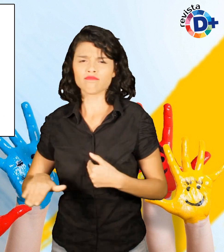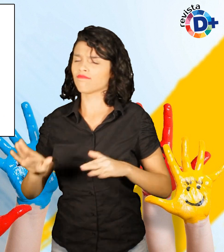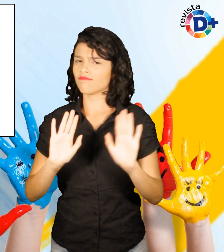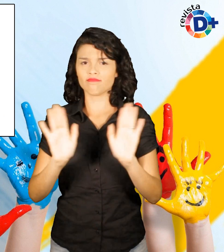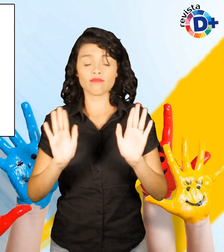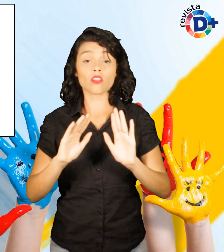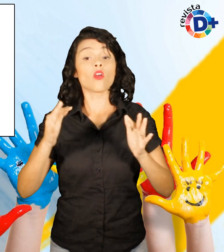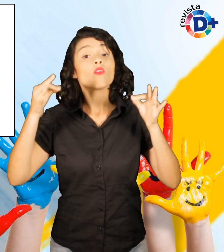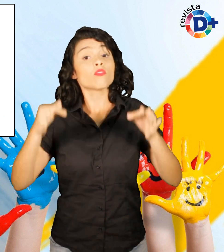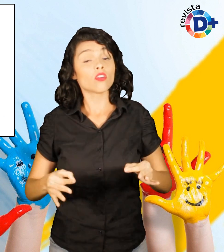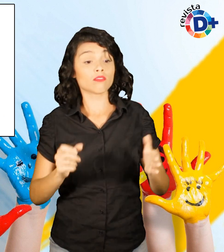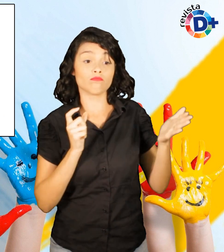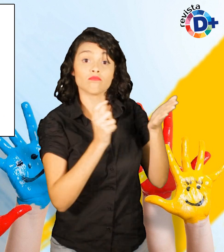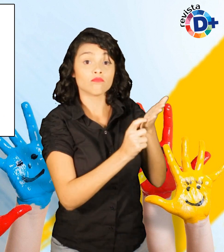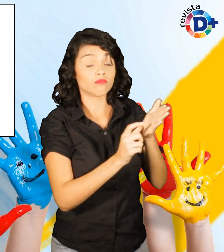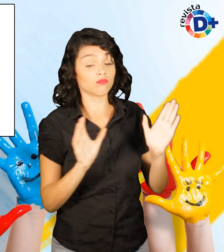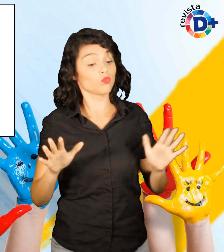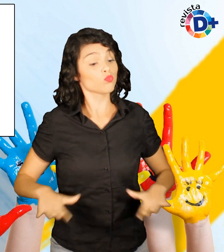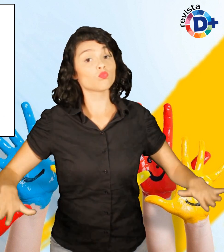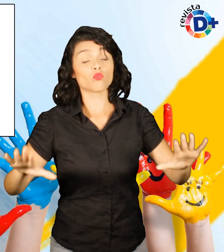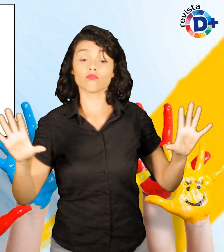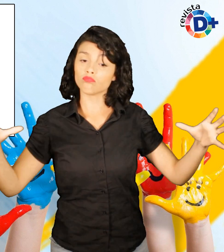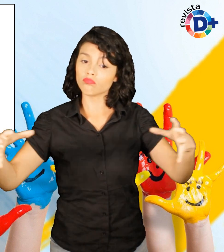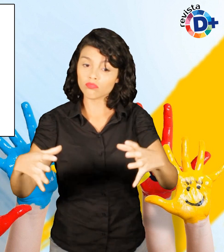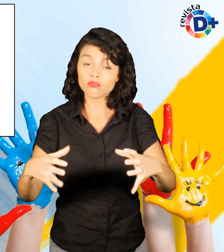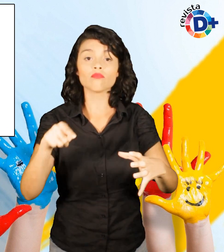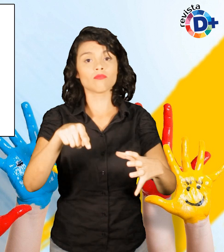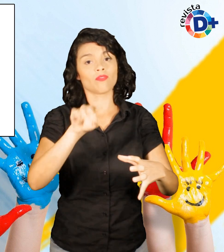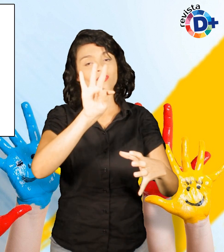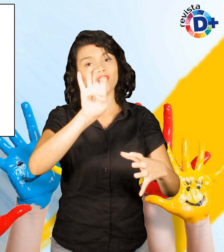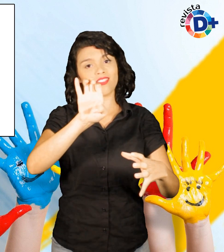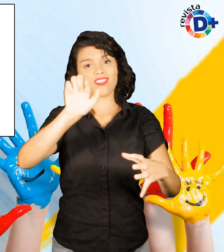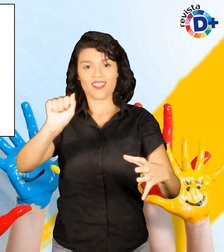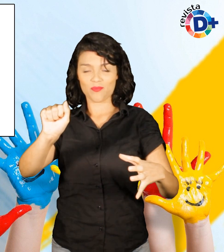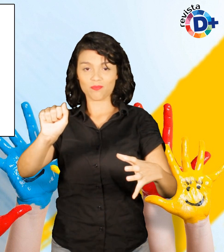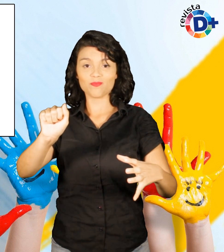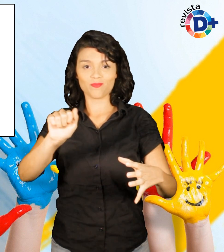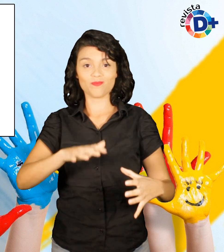Hoje, o correto é dizer pessoas com transtorno do espectro autista, TEA.